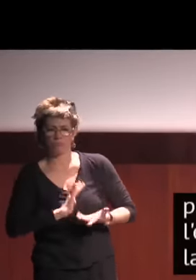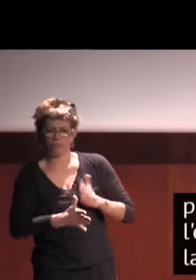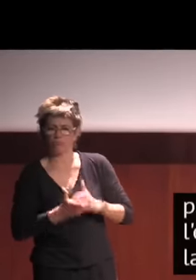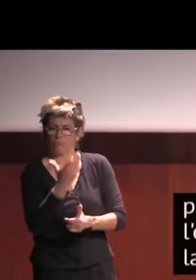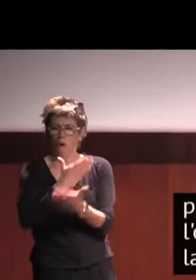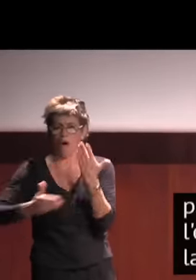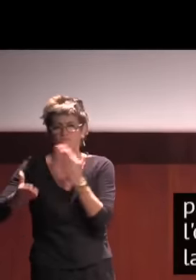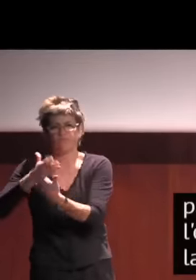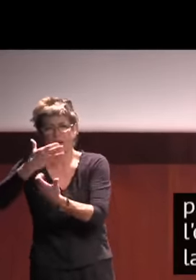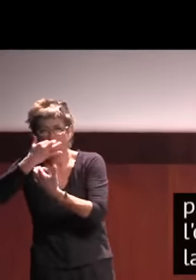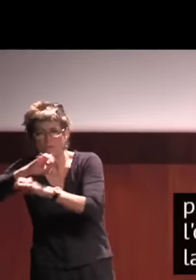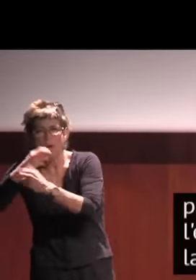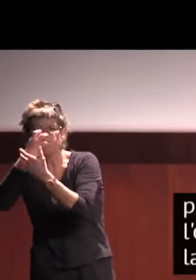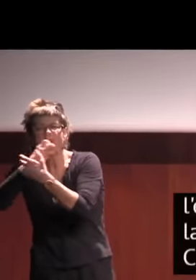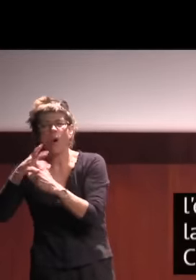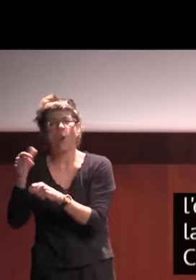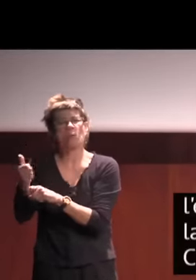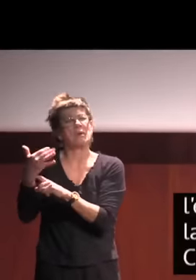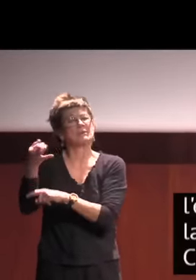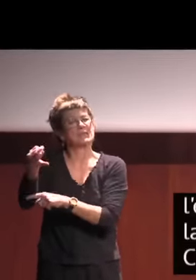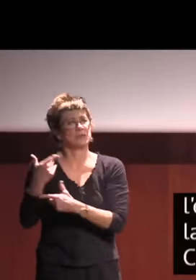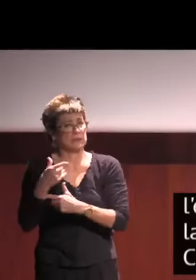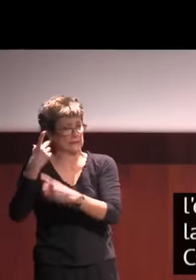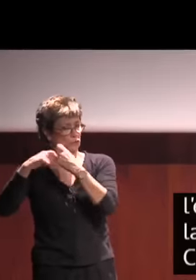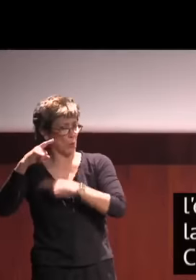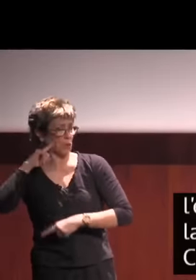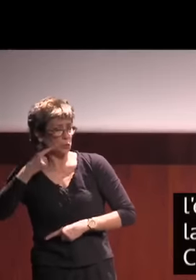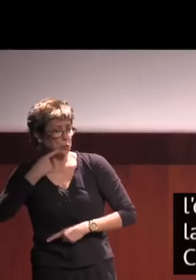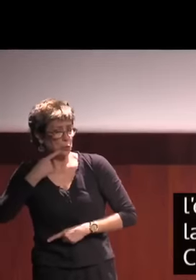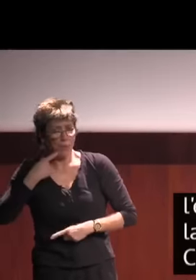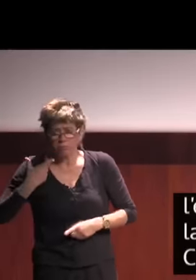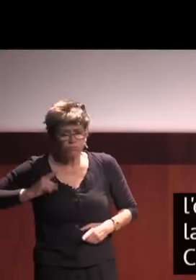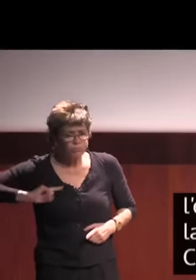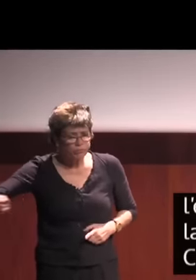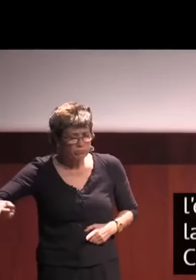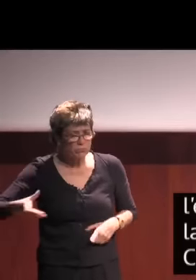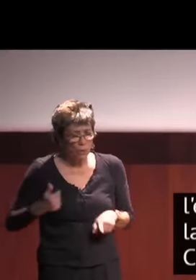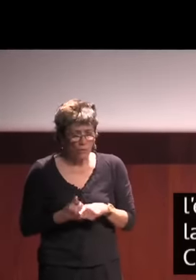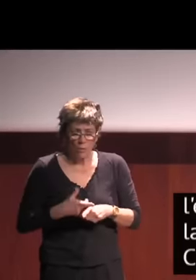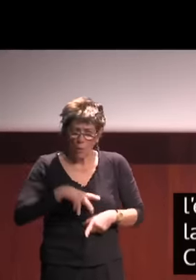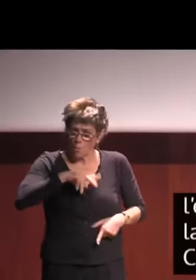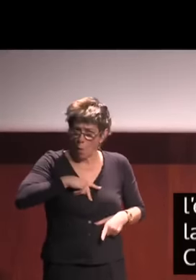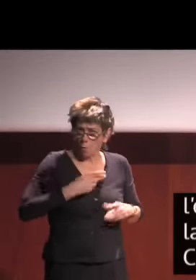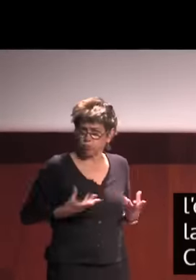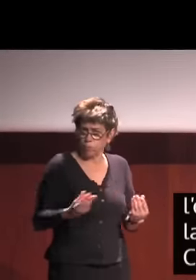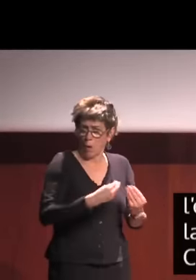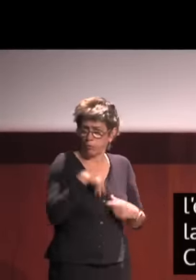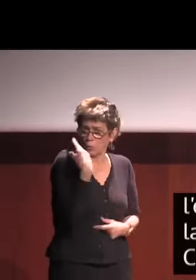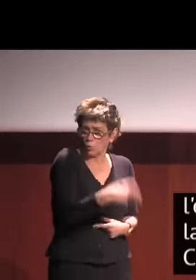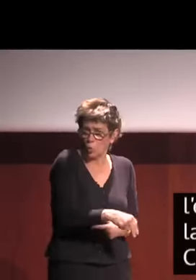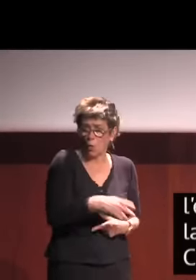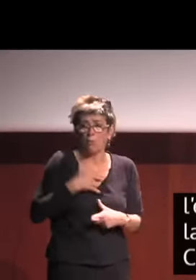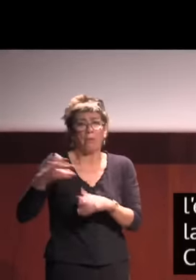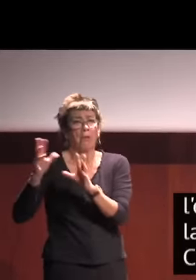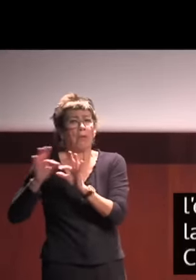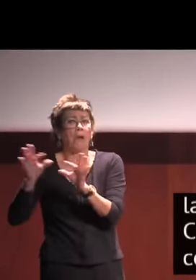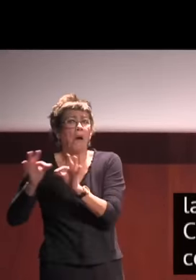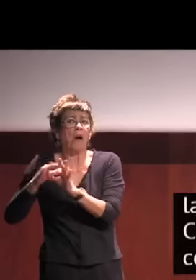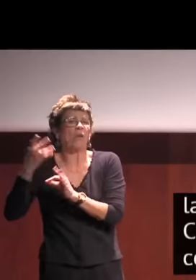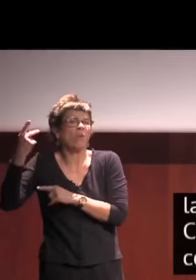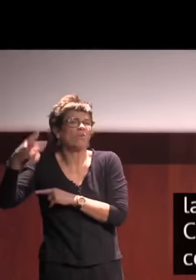parole. Elle se donne le nom d'histoire des sourds, mais en réalité, elle rapporte non pas les péripéties de mon peuple, mais les faits et les gestes de